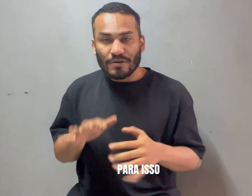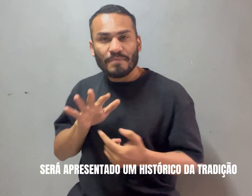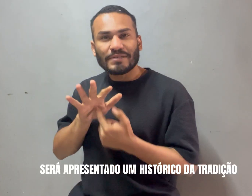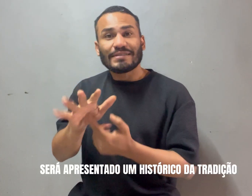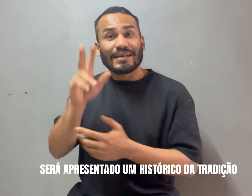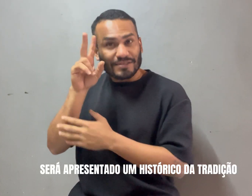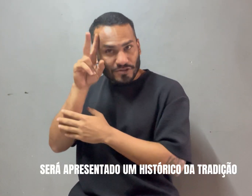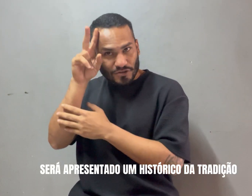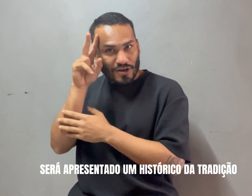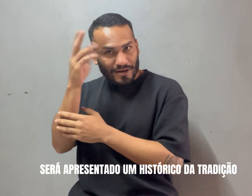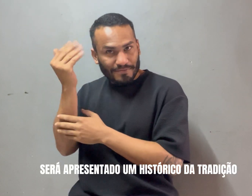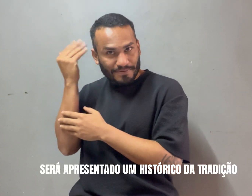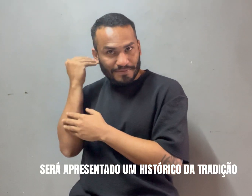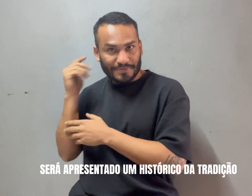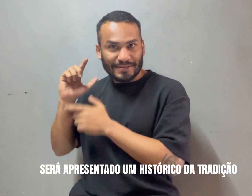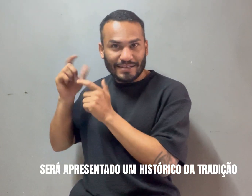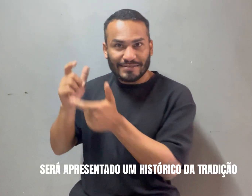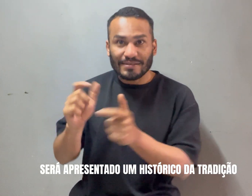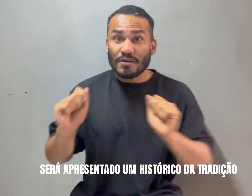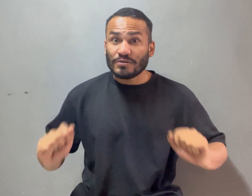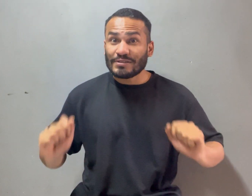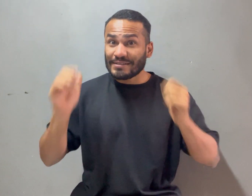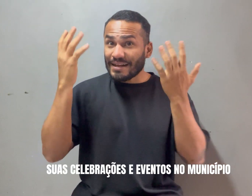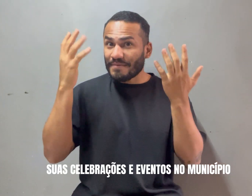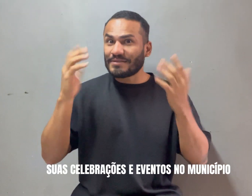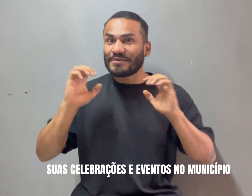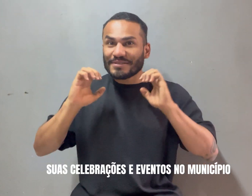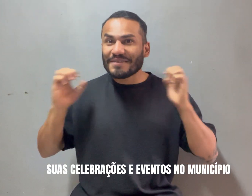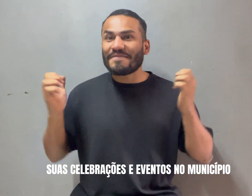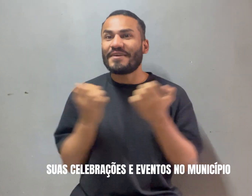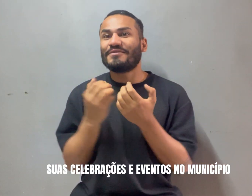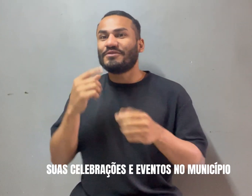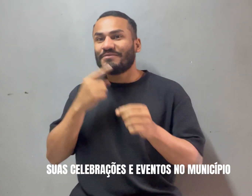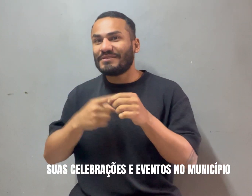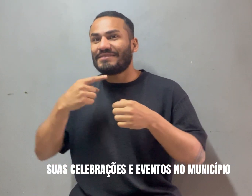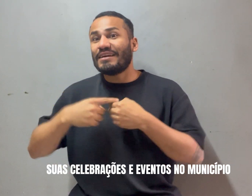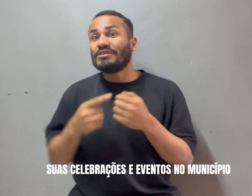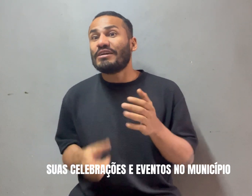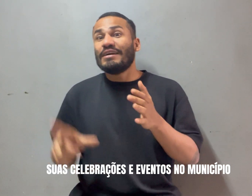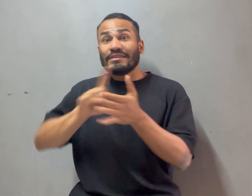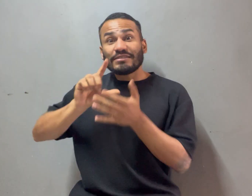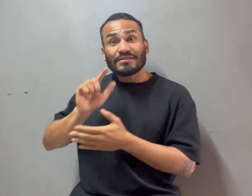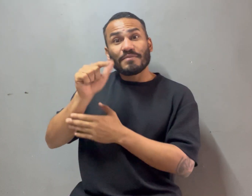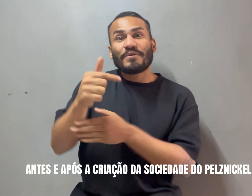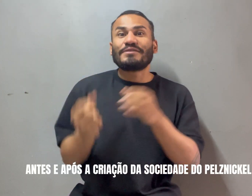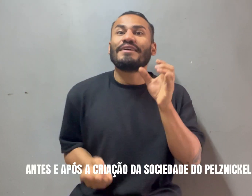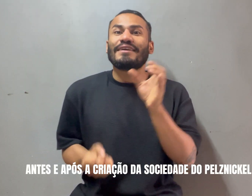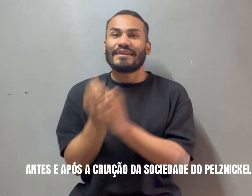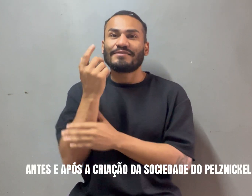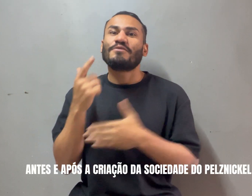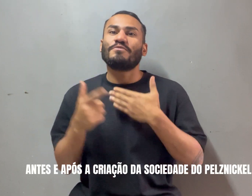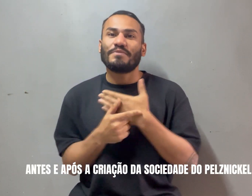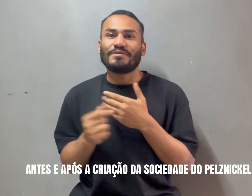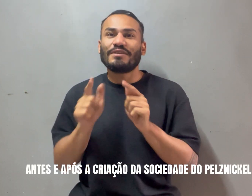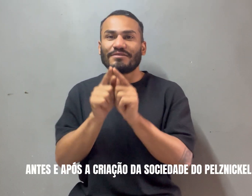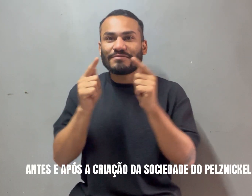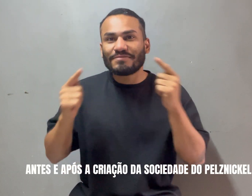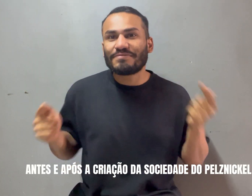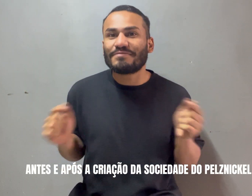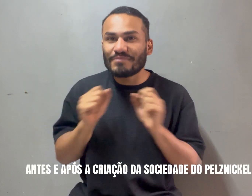será apresentado um histórico da tradição, suas celebrações e eventos no município antes e após a criação da